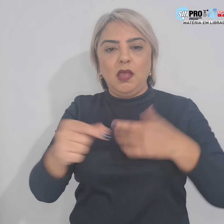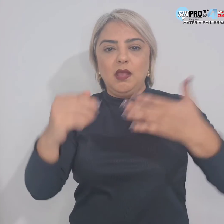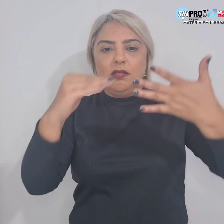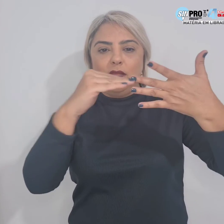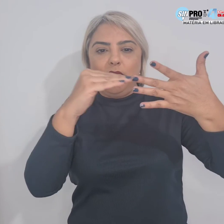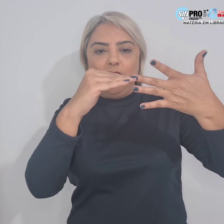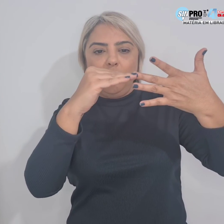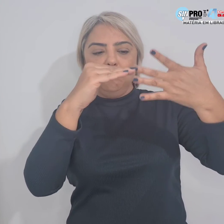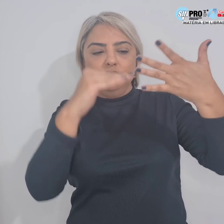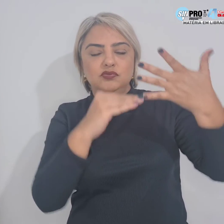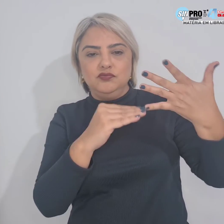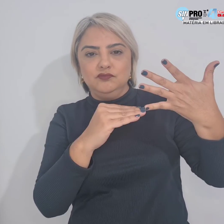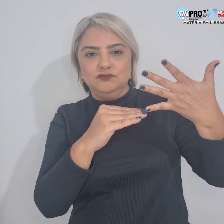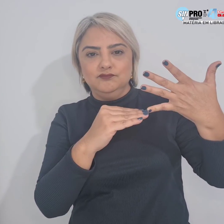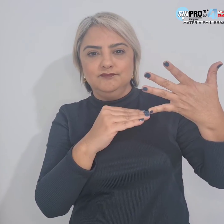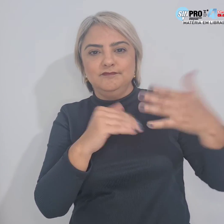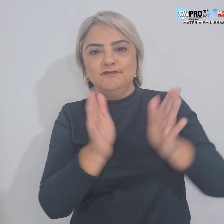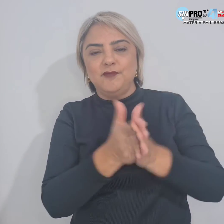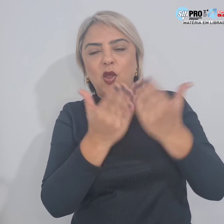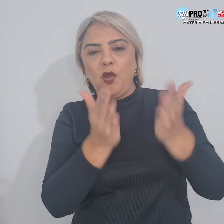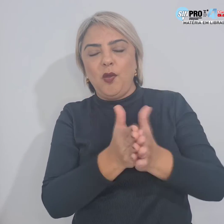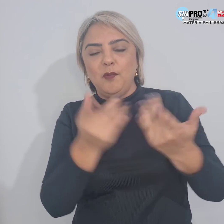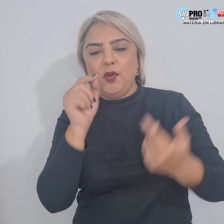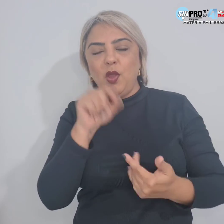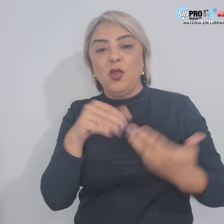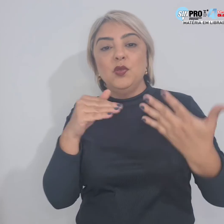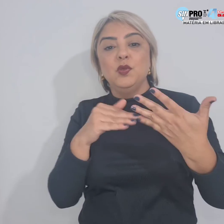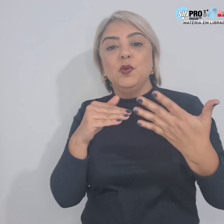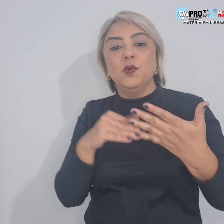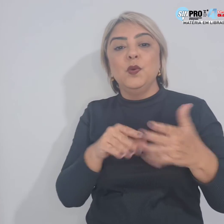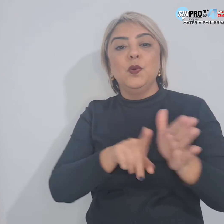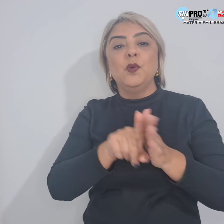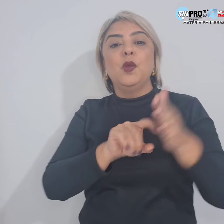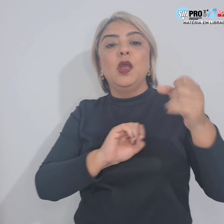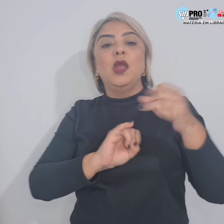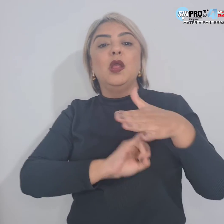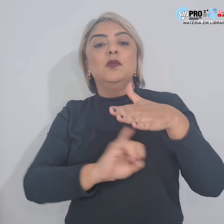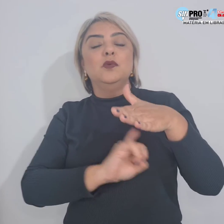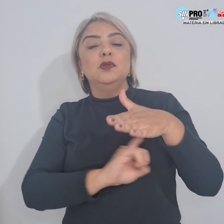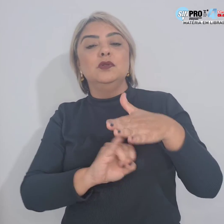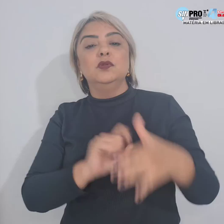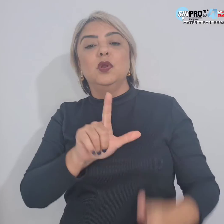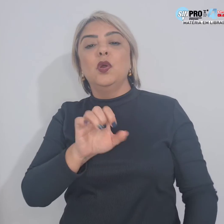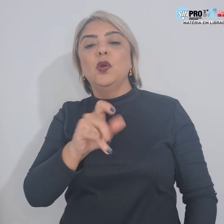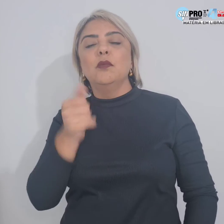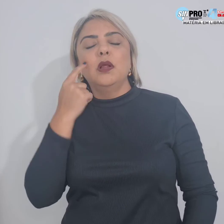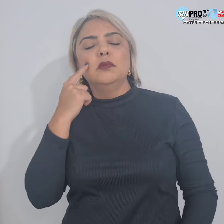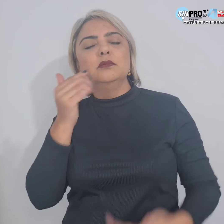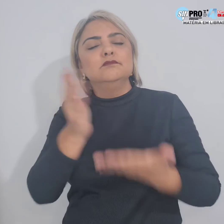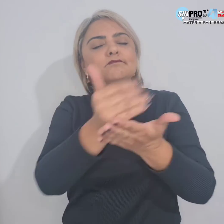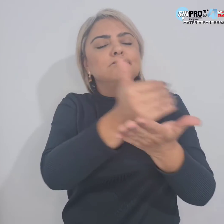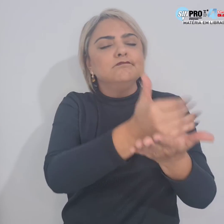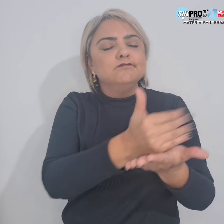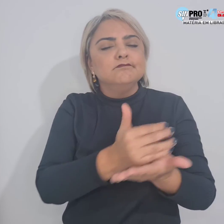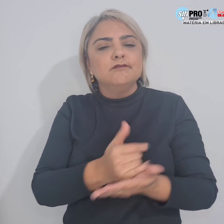classe média para a pobre. Este último é do Instituto Locomotiva, que fez o levantamento entre os